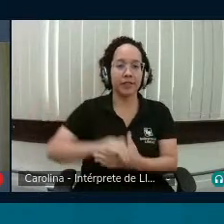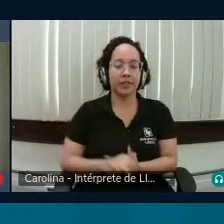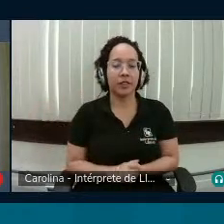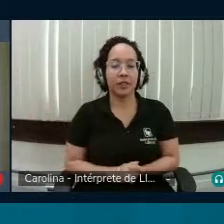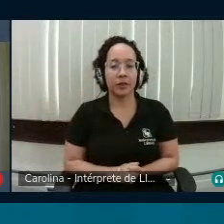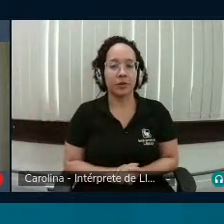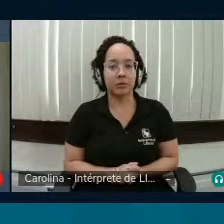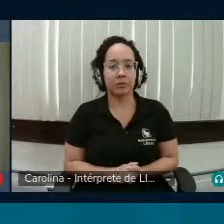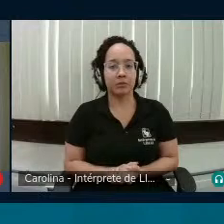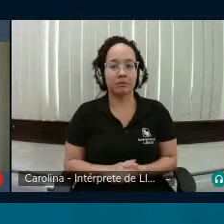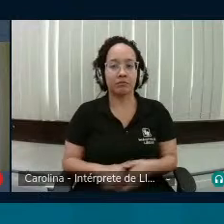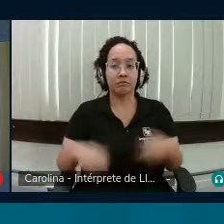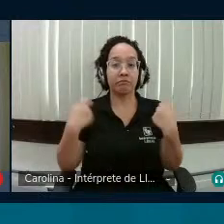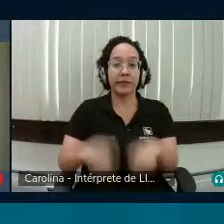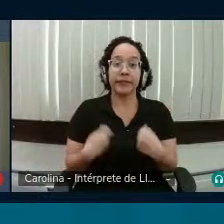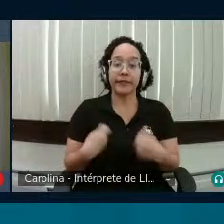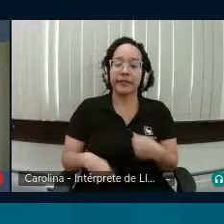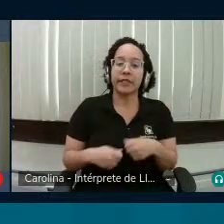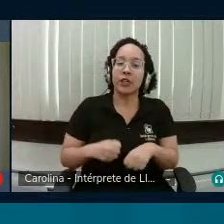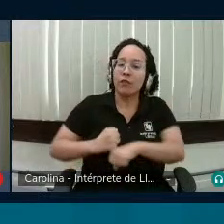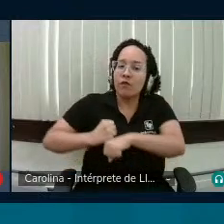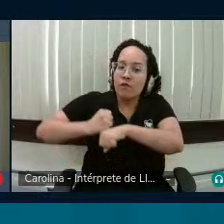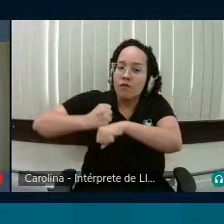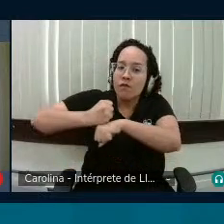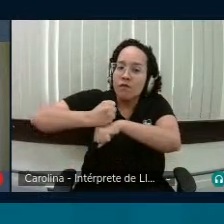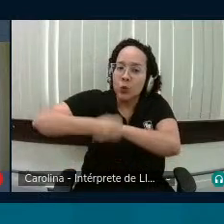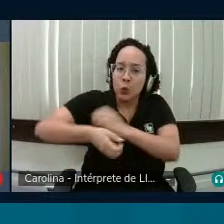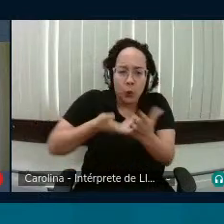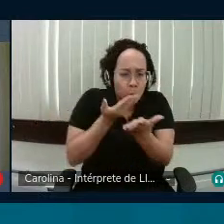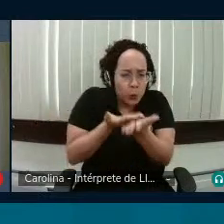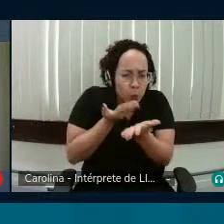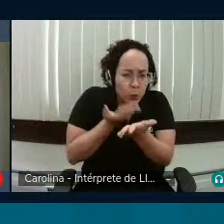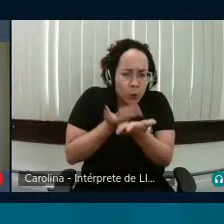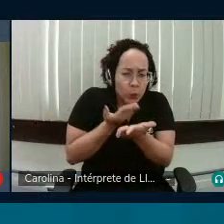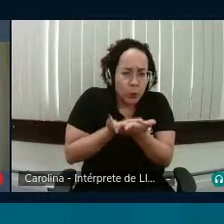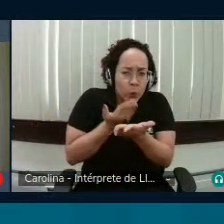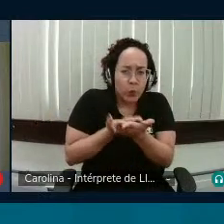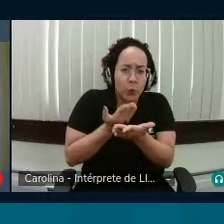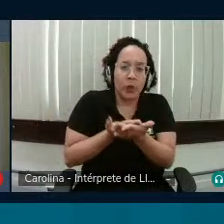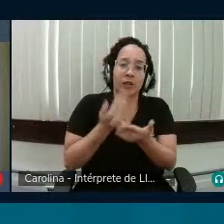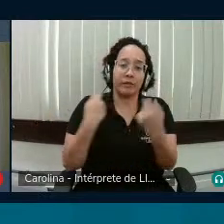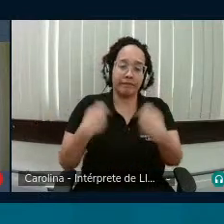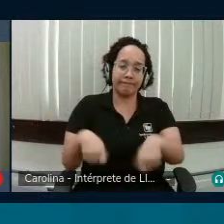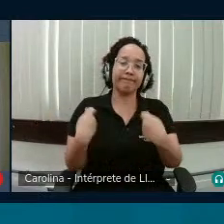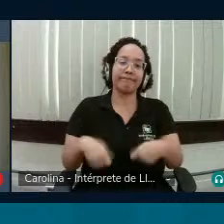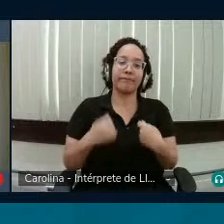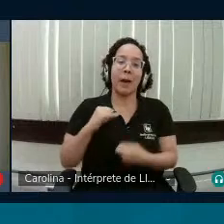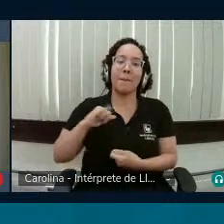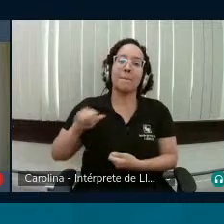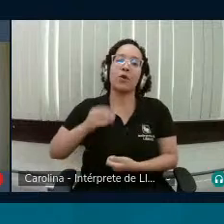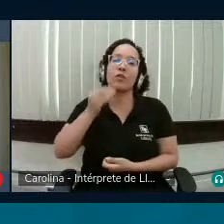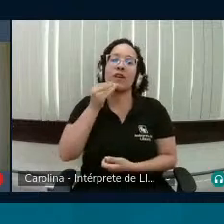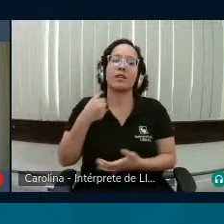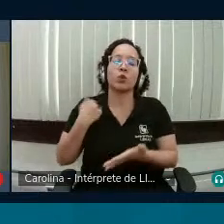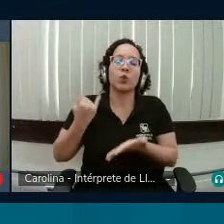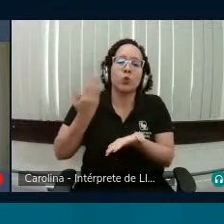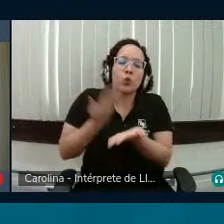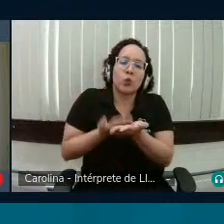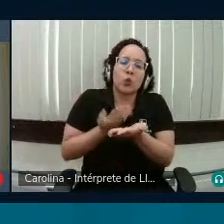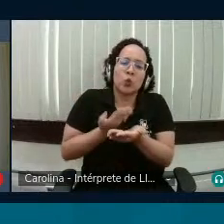um, tem que ralar um pouquinho, né, Poliana, né, isso faz parte do jogo, né, tem que estudar, então aproveite para estudar, aproveite